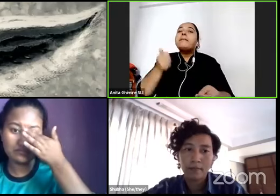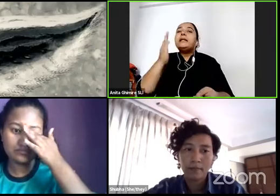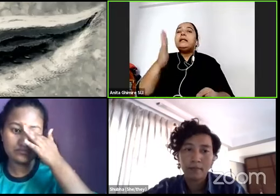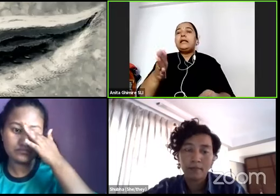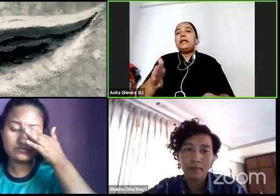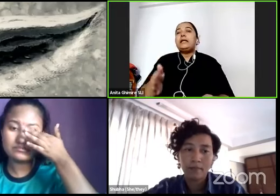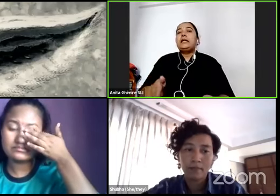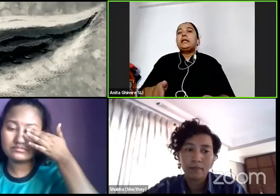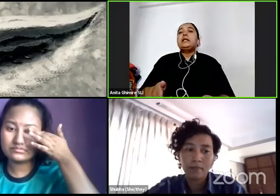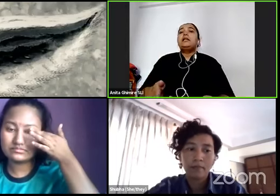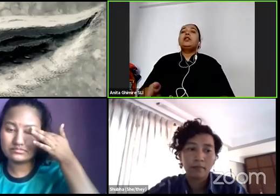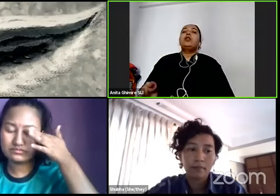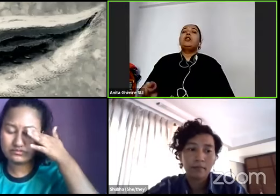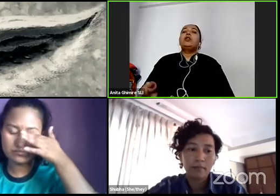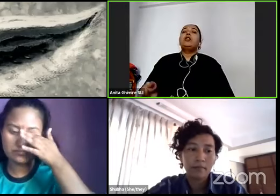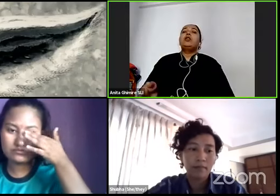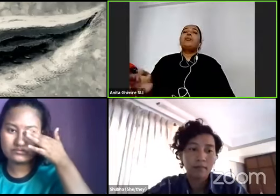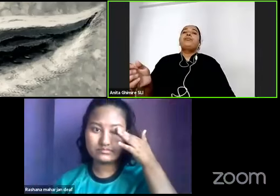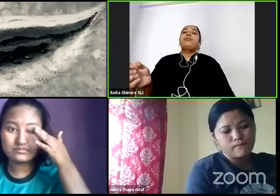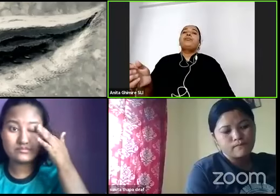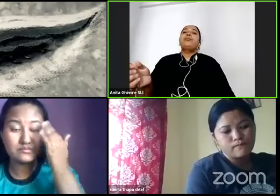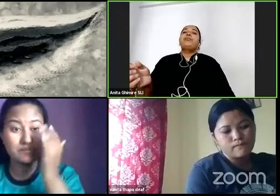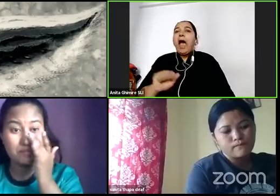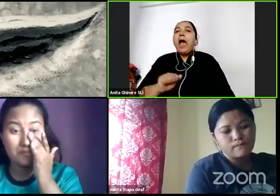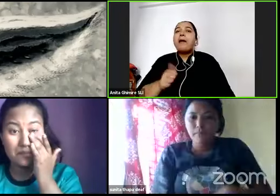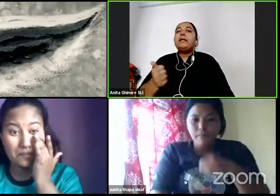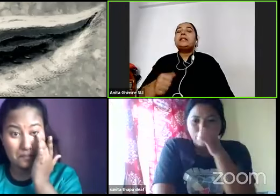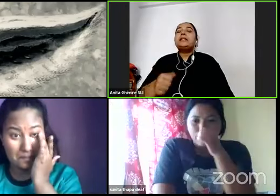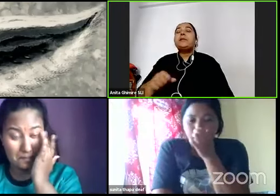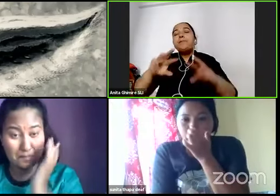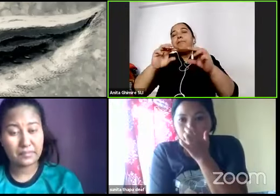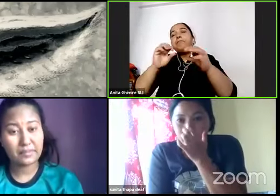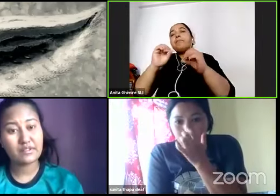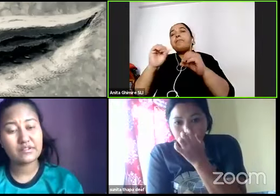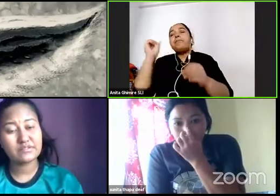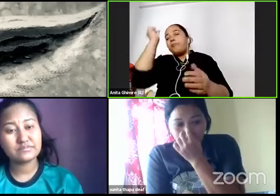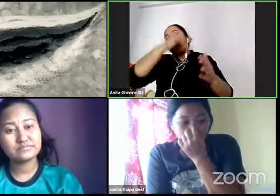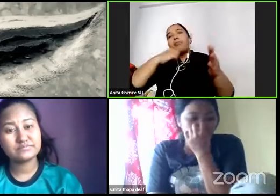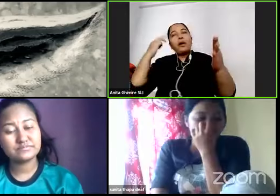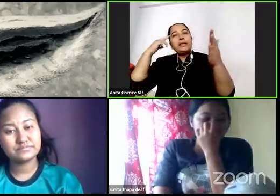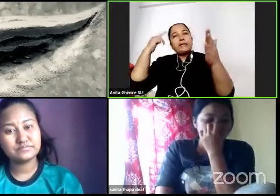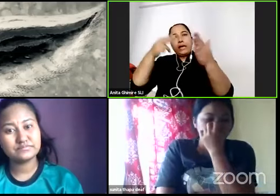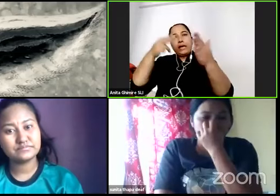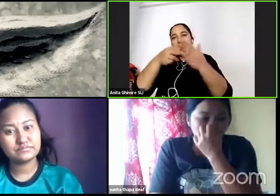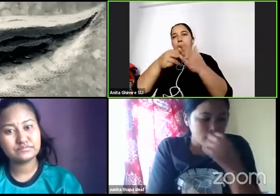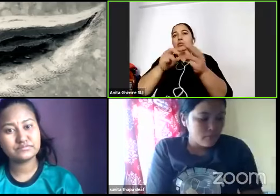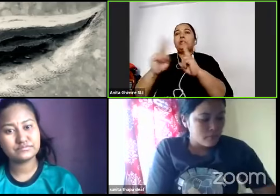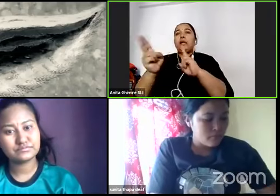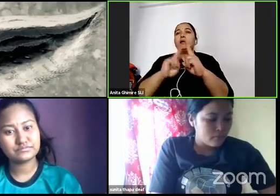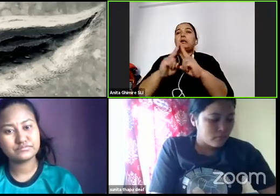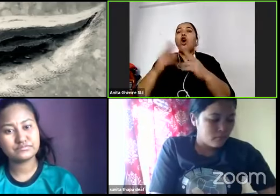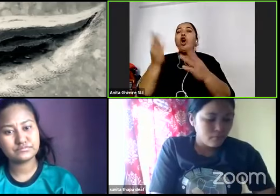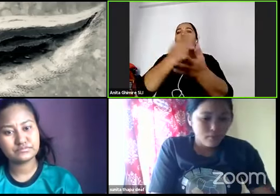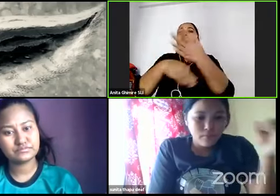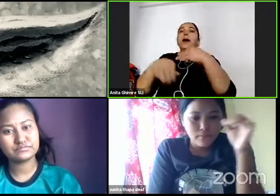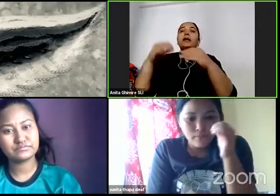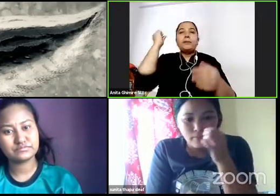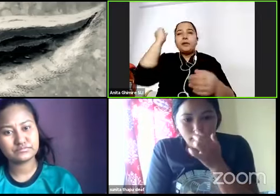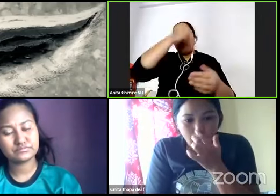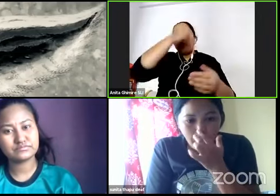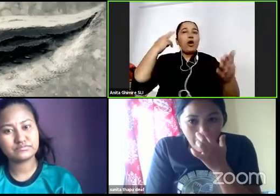कुरा गर्छौँ, त्यो डिफ्रेन्ट आइडेन्टिटी विभिन्न पहिचानको कुरा गर्छौँ. अपाङ्गता एउटा पहिचान हो होइन, जात जाति एउटा पहिचान